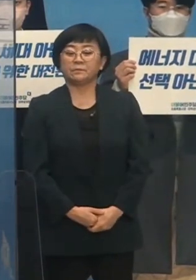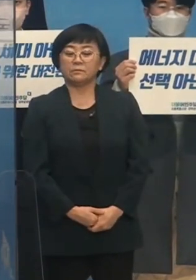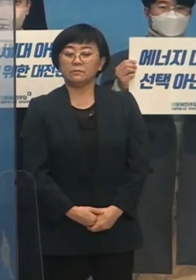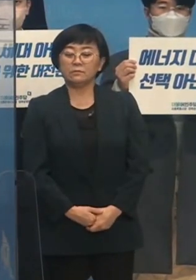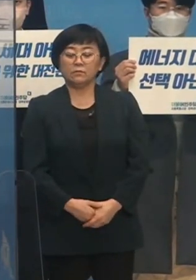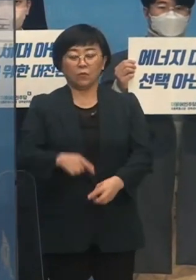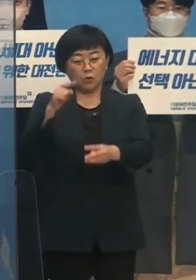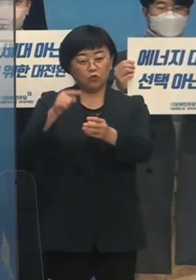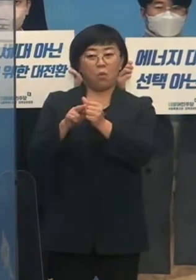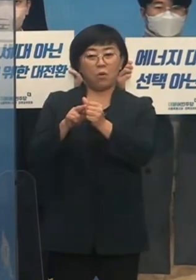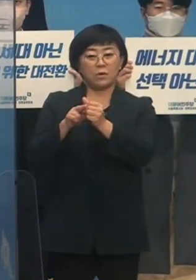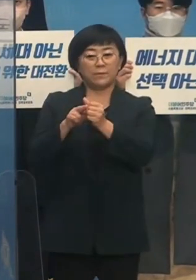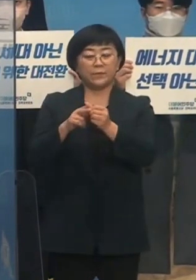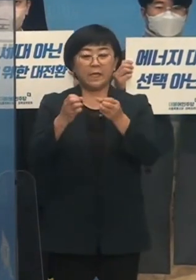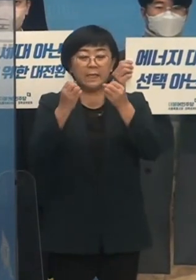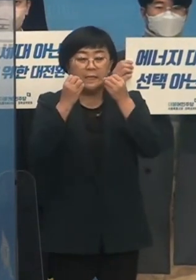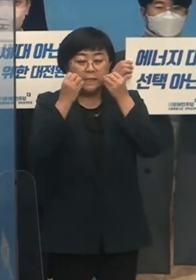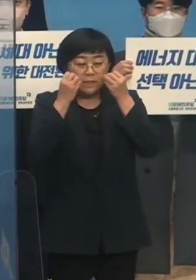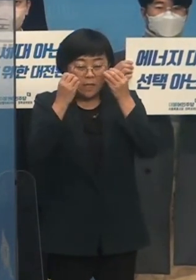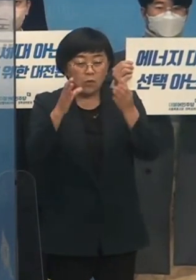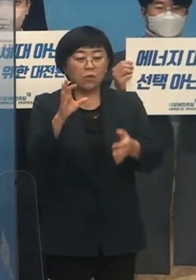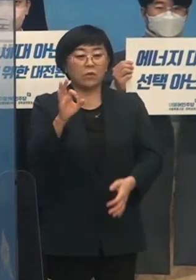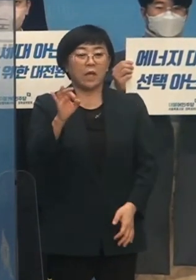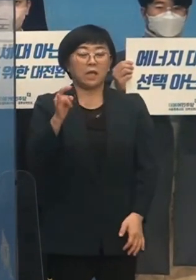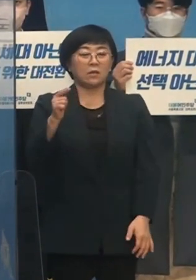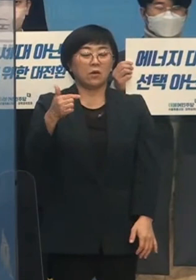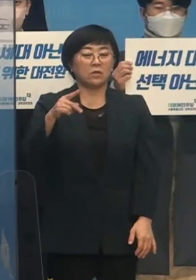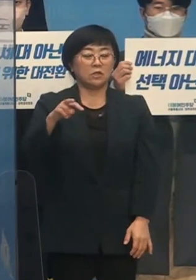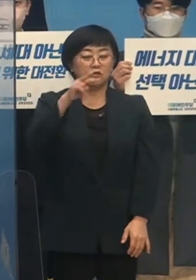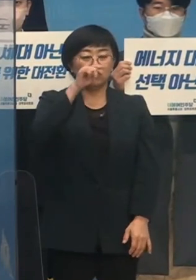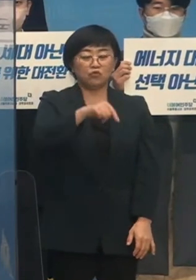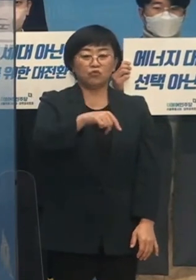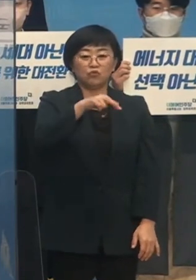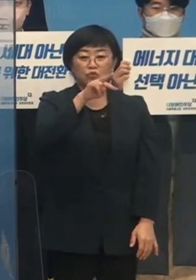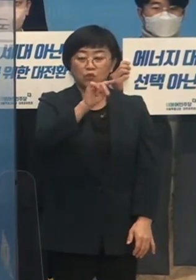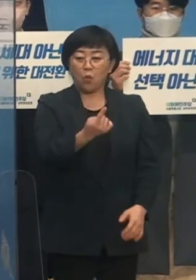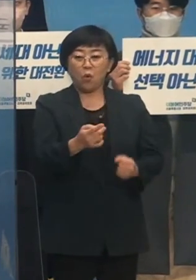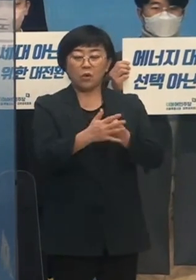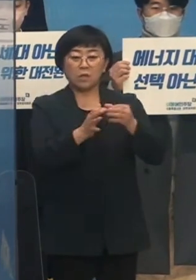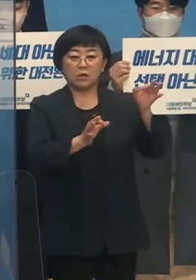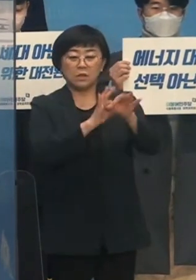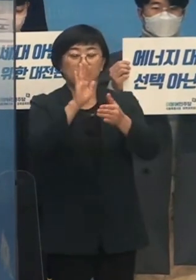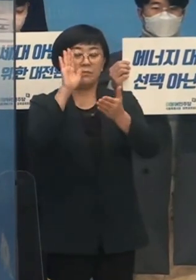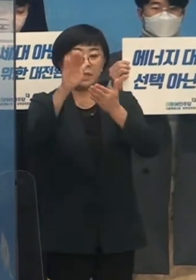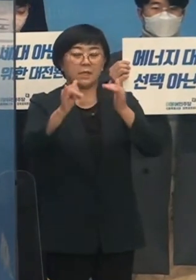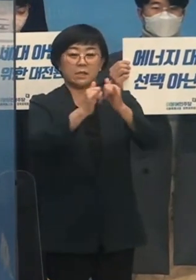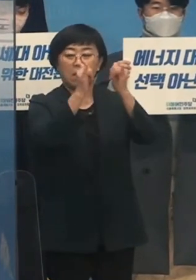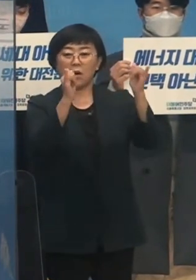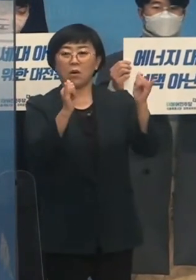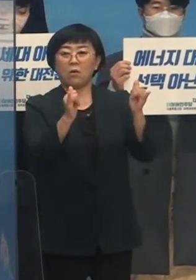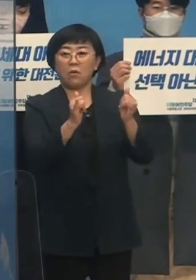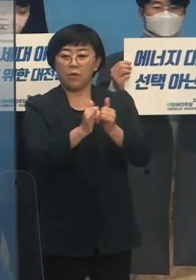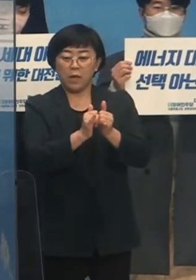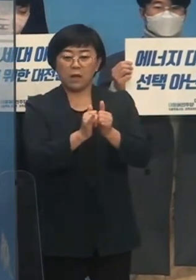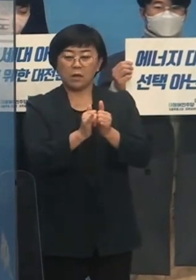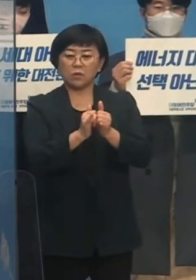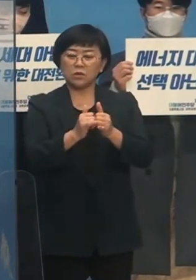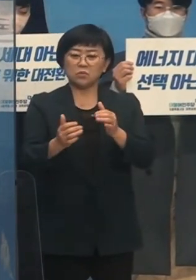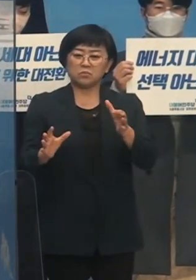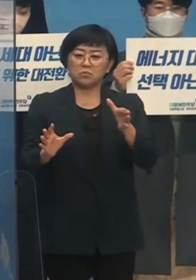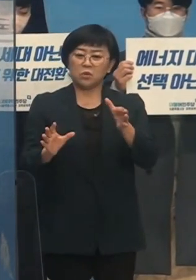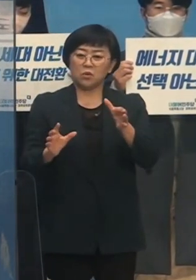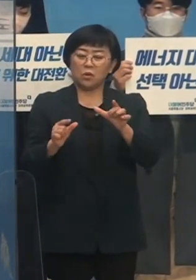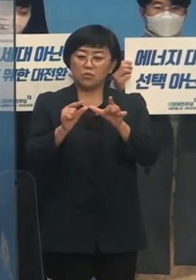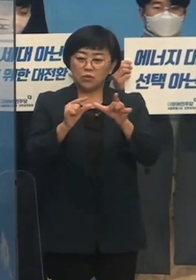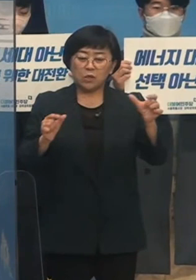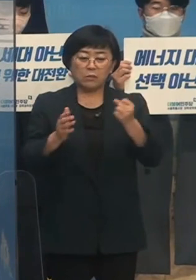반면 윤석열 후보는 신재생 에너지, 수소 경제 등 미래 사회의 주목적인 부분일 뿐